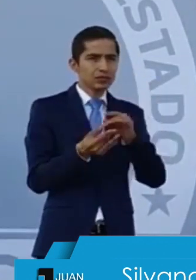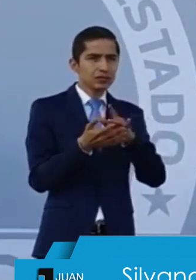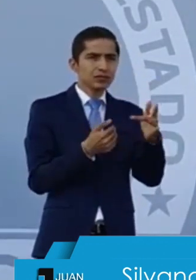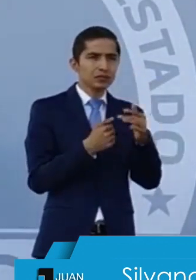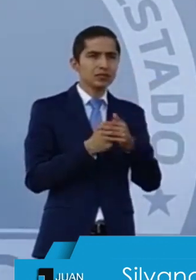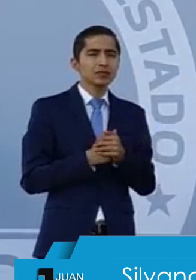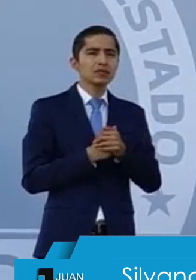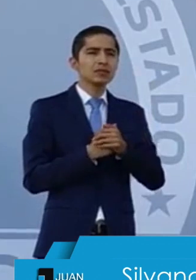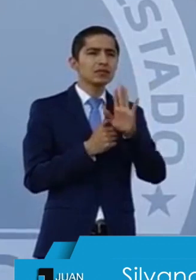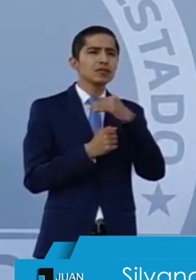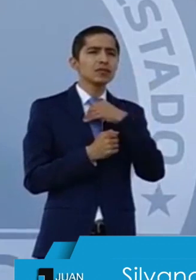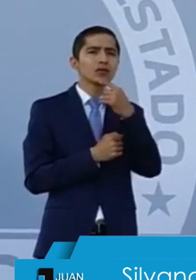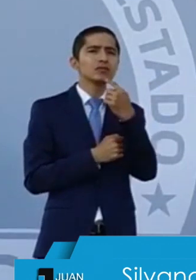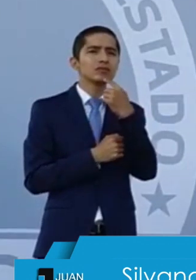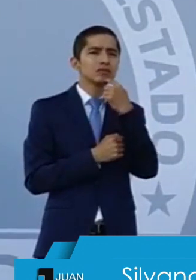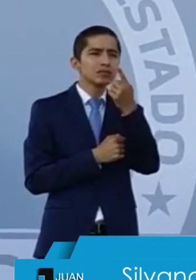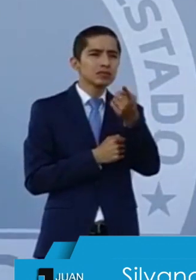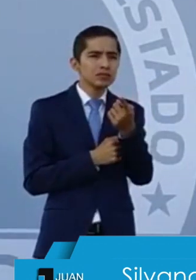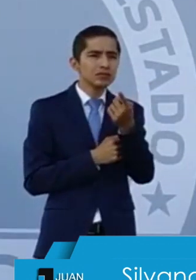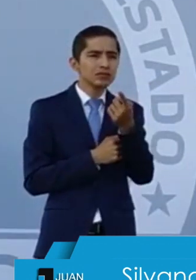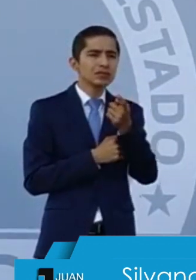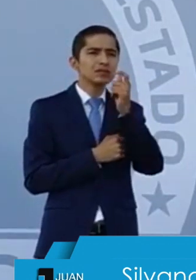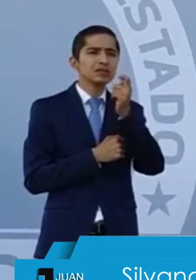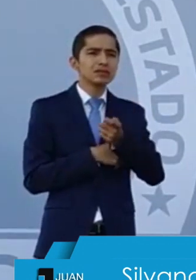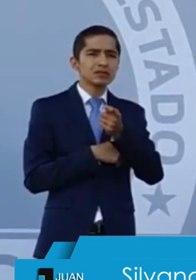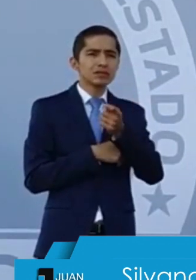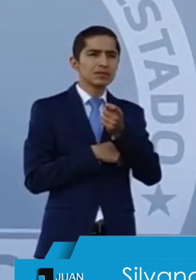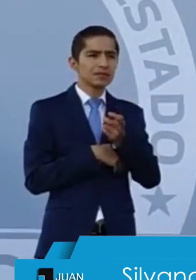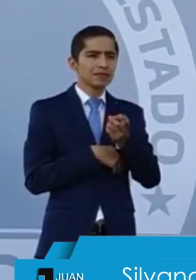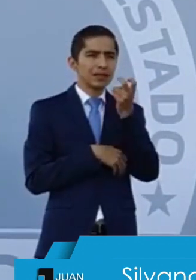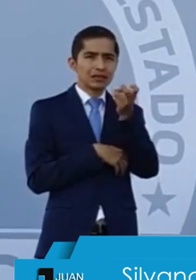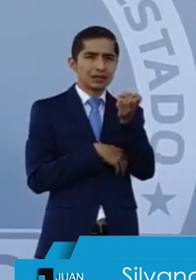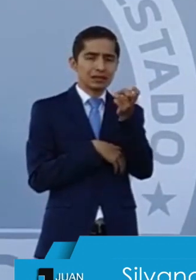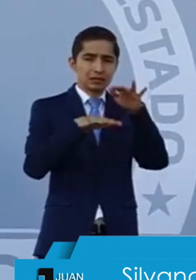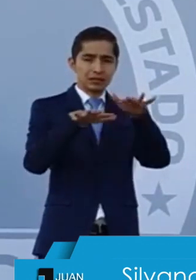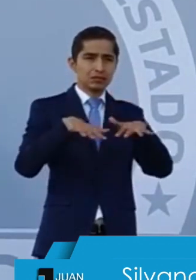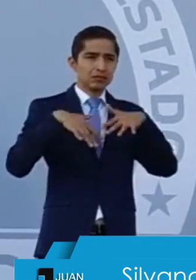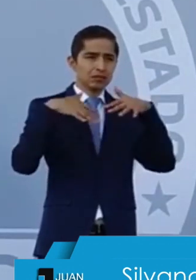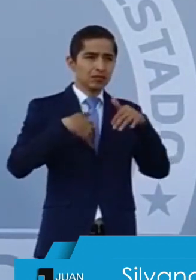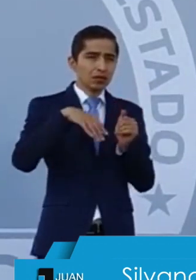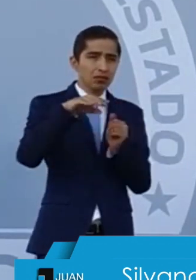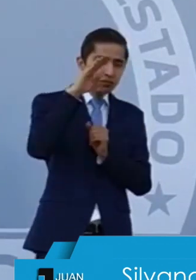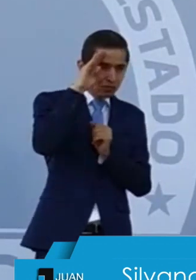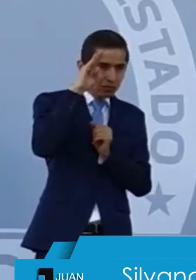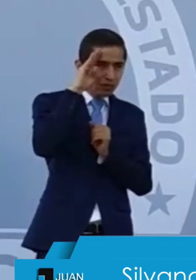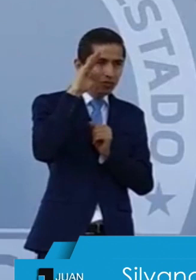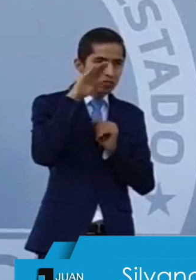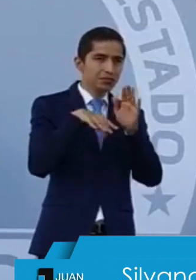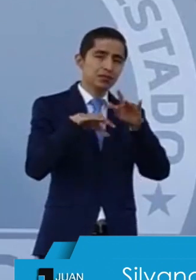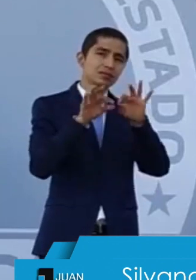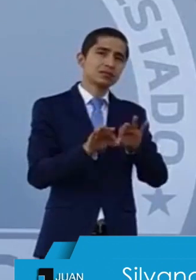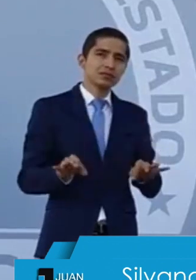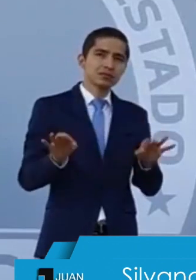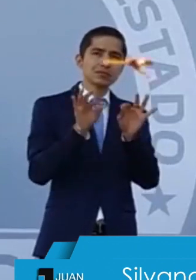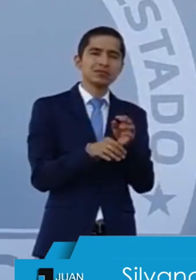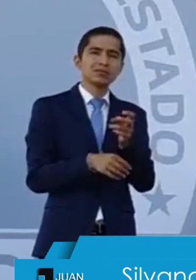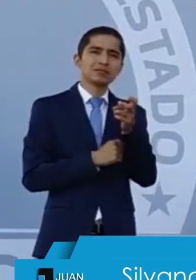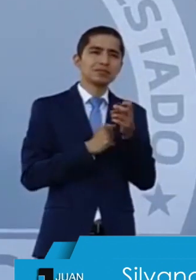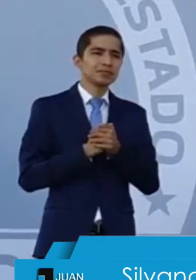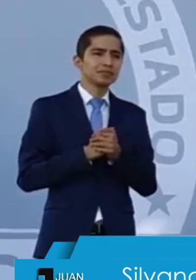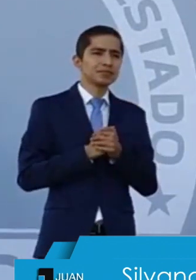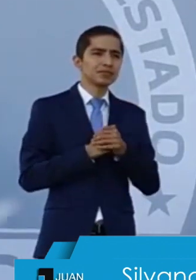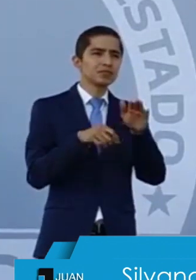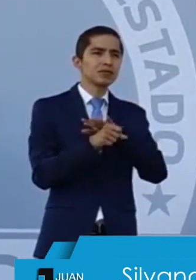resulta insuficiente. No quiero, en el marco de este encuentro, de este evento